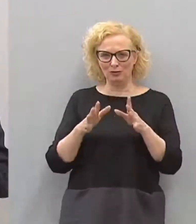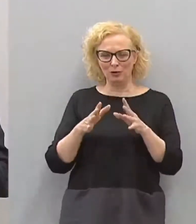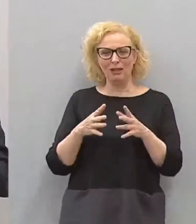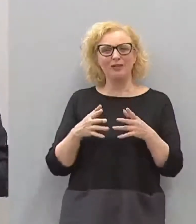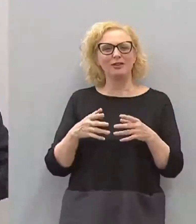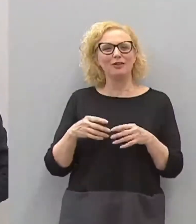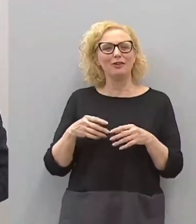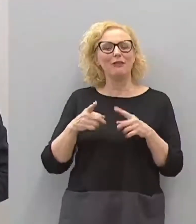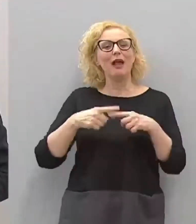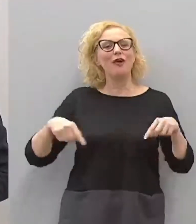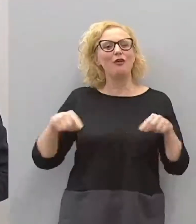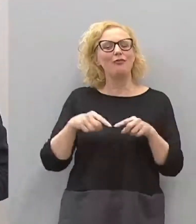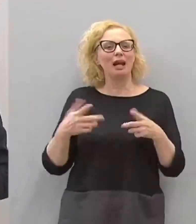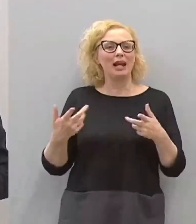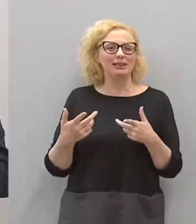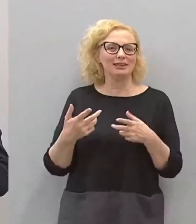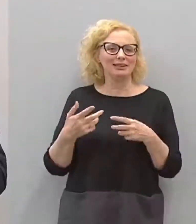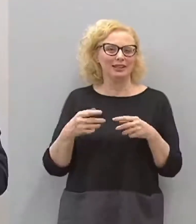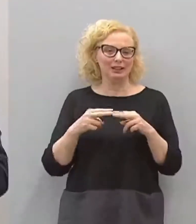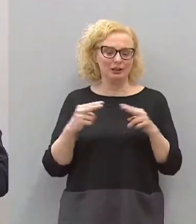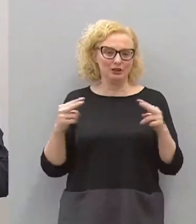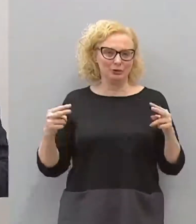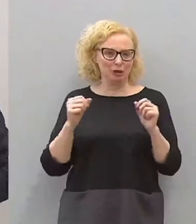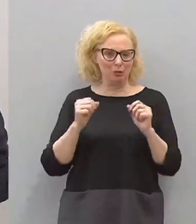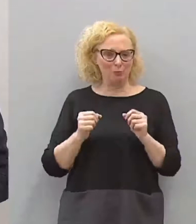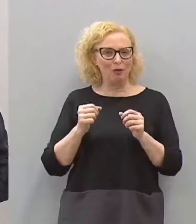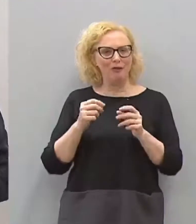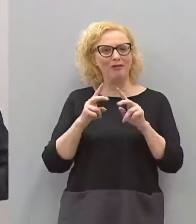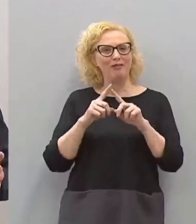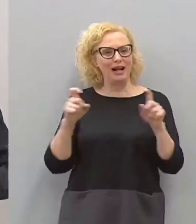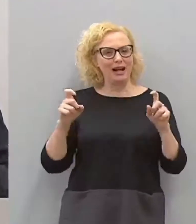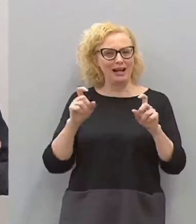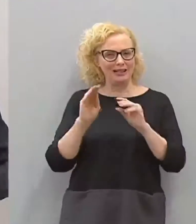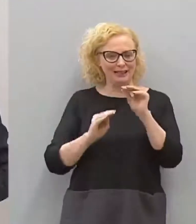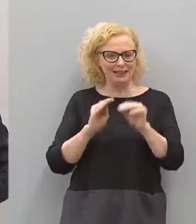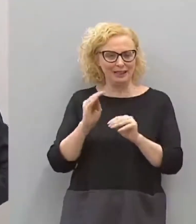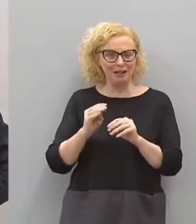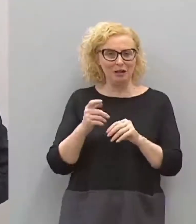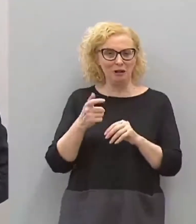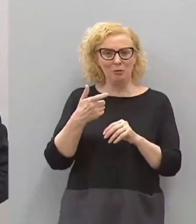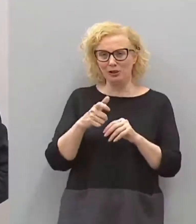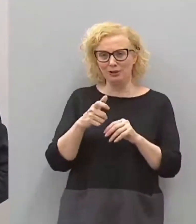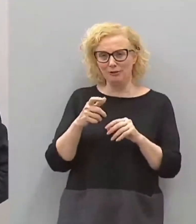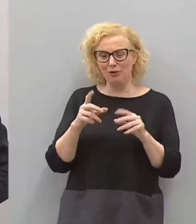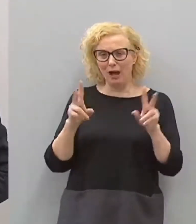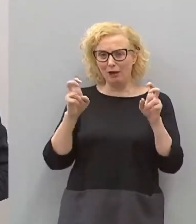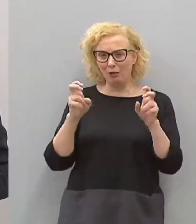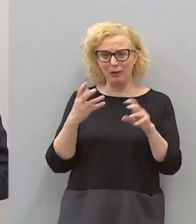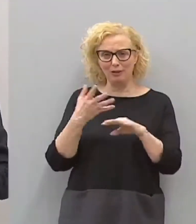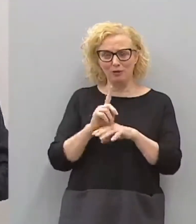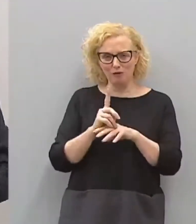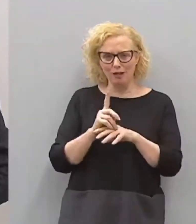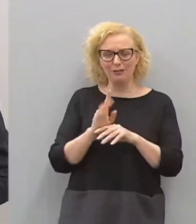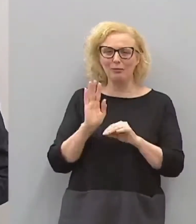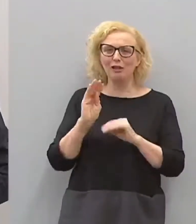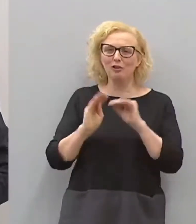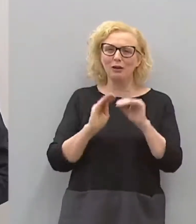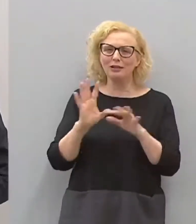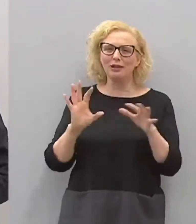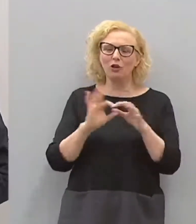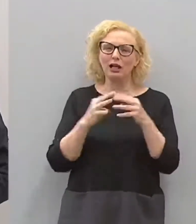prestano anche a un'apertura alle varie non so se vuoi rispondere a questa perché non c'entra niente con gli argomenti che abbiamo affrontato finora riguarda gli stati uniti